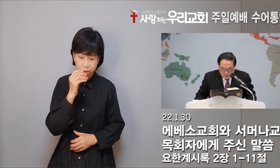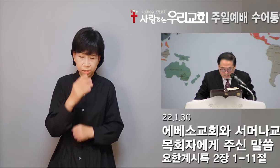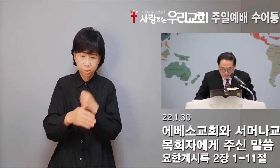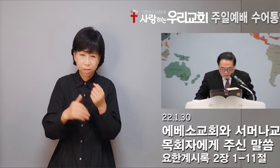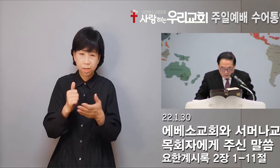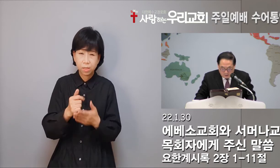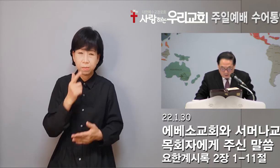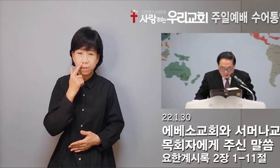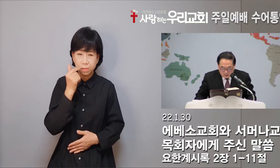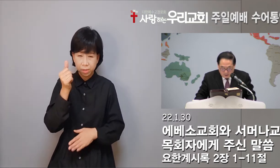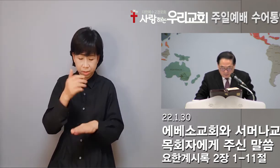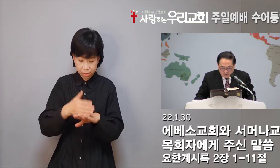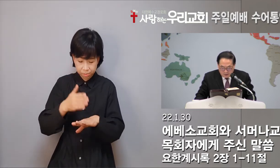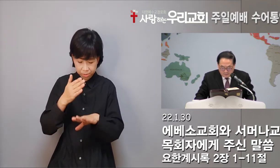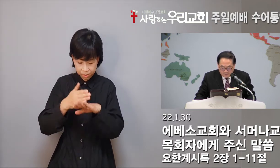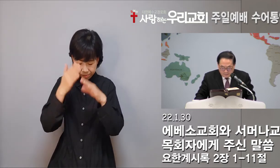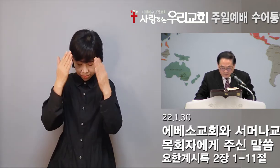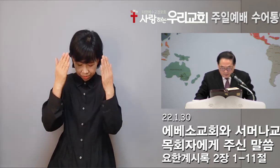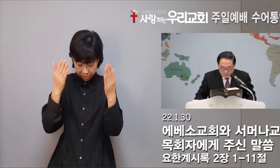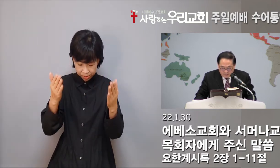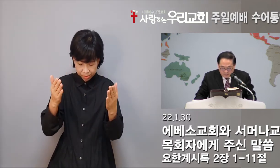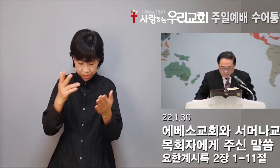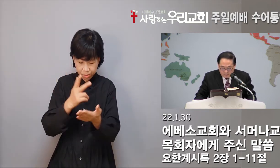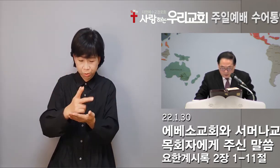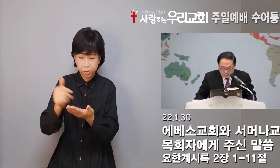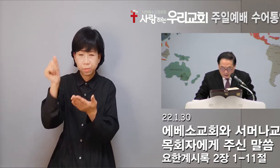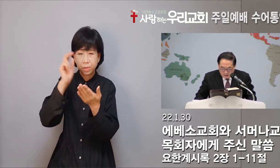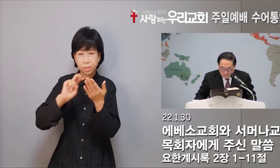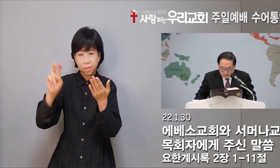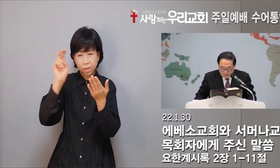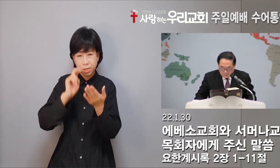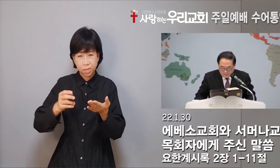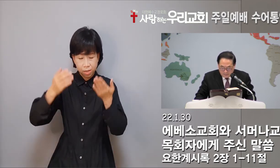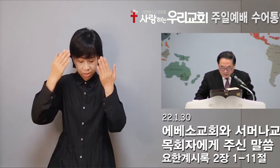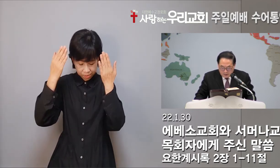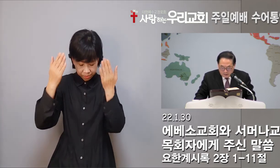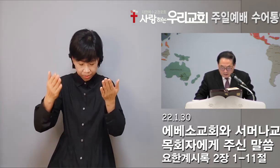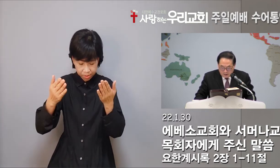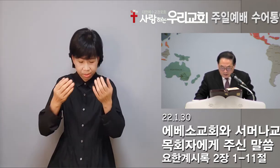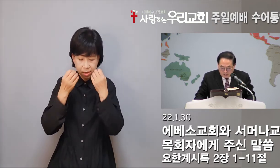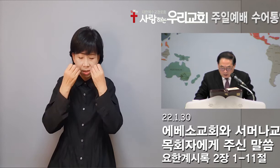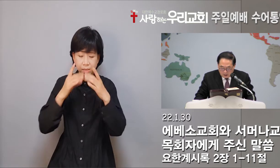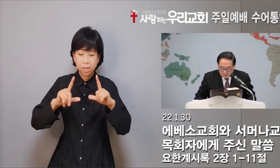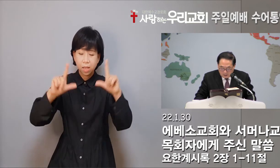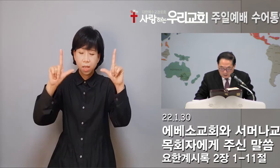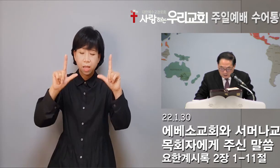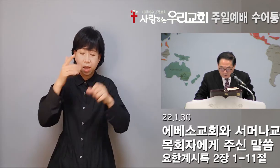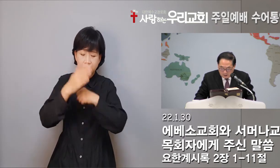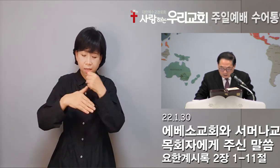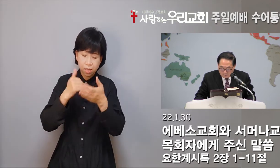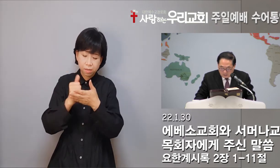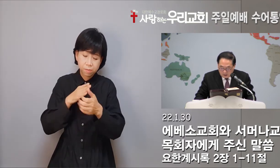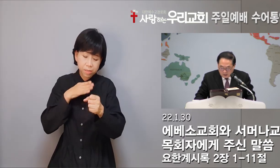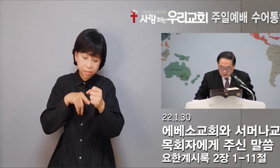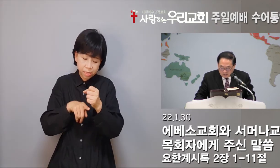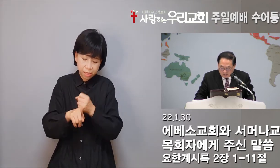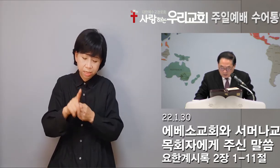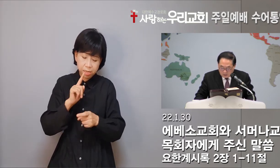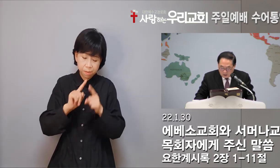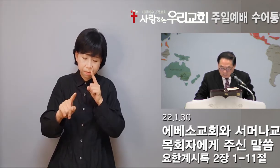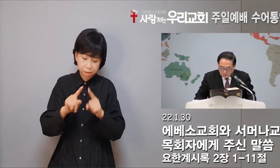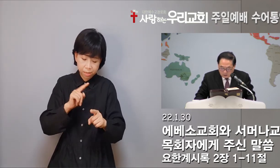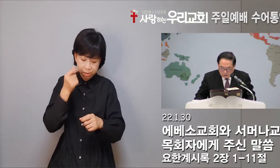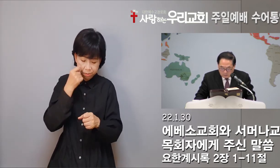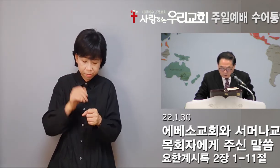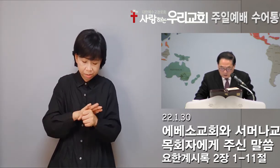거룩하신 하나님 아버지 감사합니다. 주님을 찬양합니다. 새해에도 하나님의 진리의 말씀과